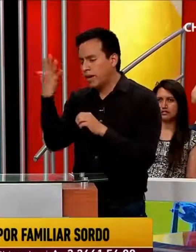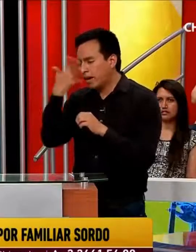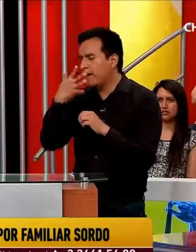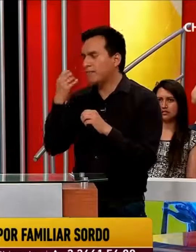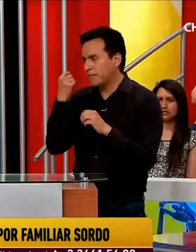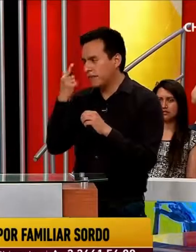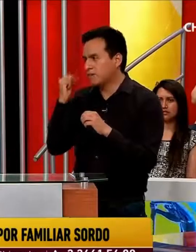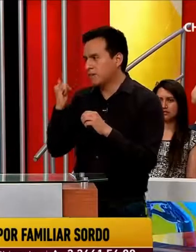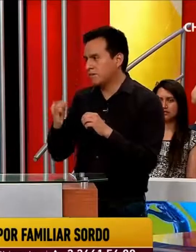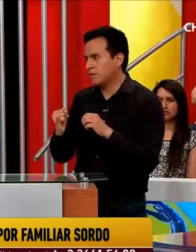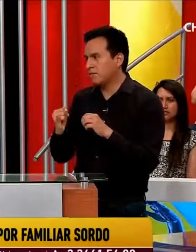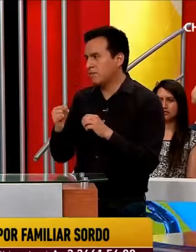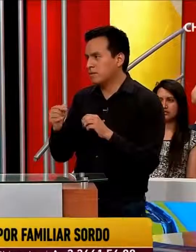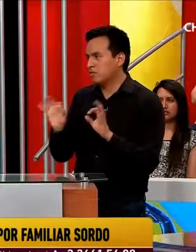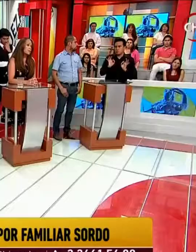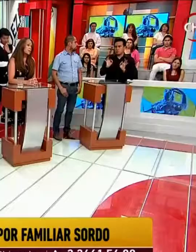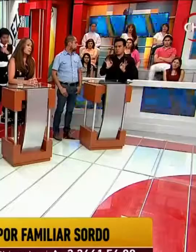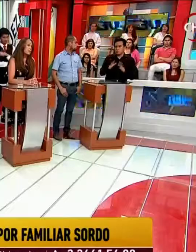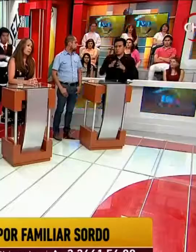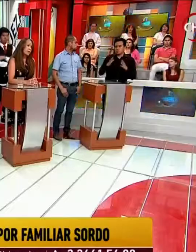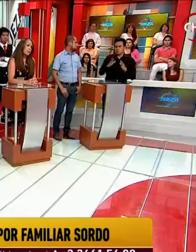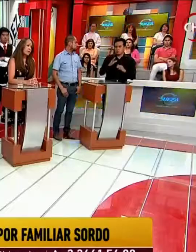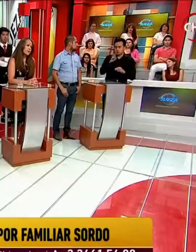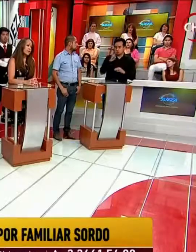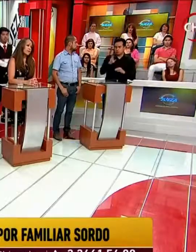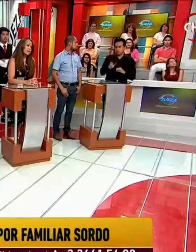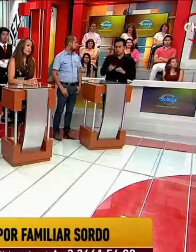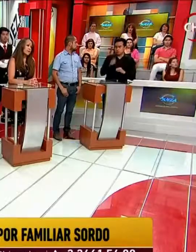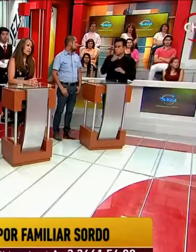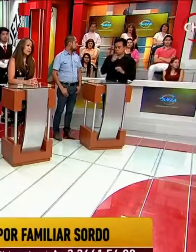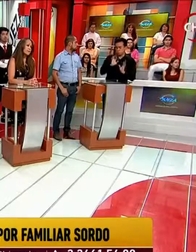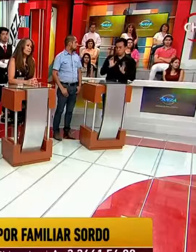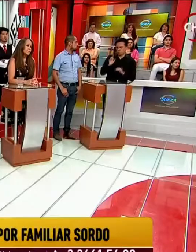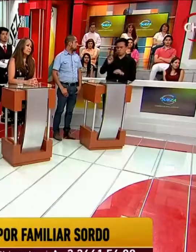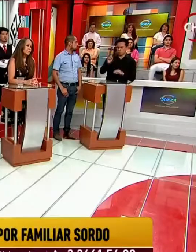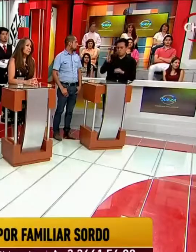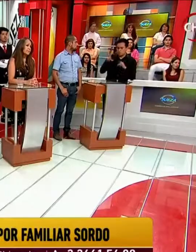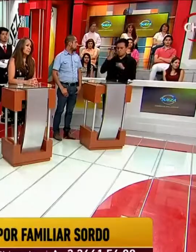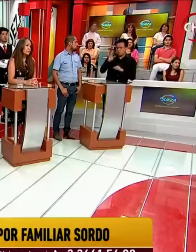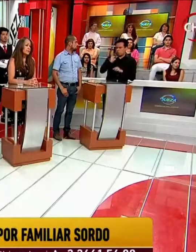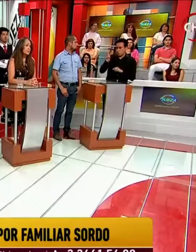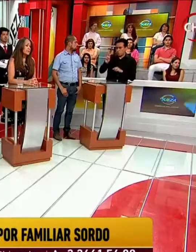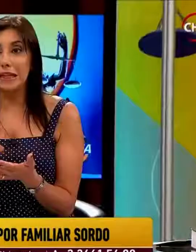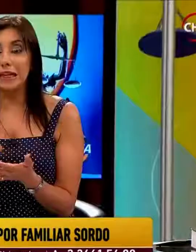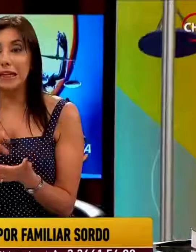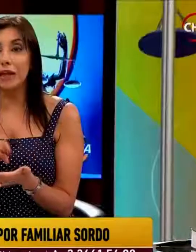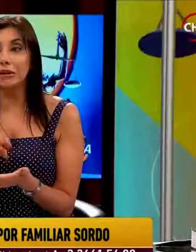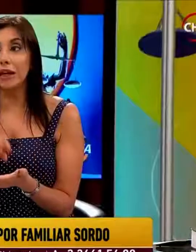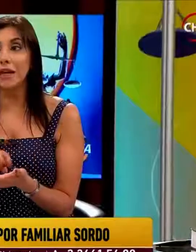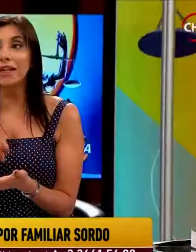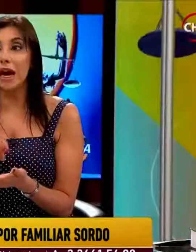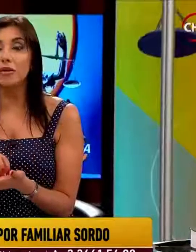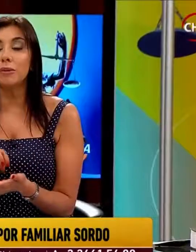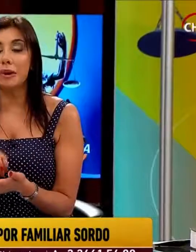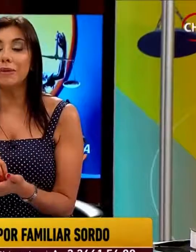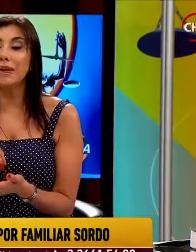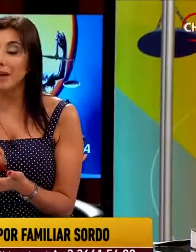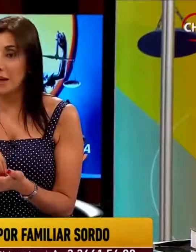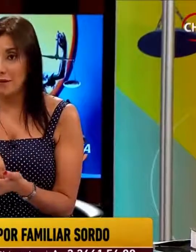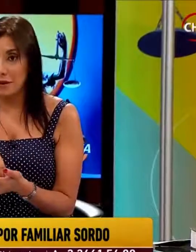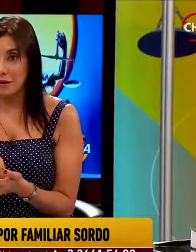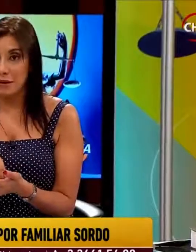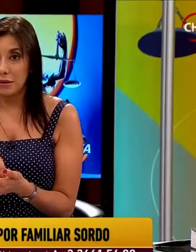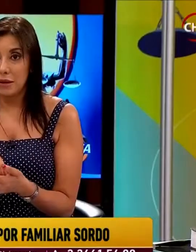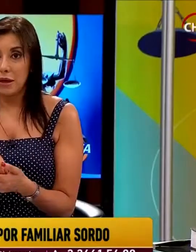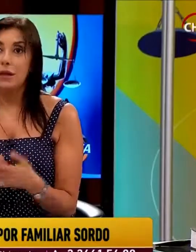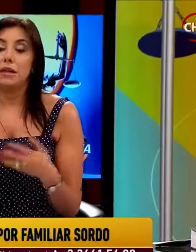sé que siempre, mire señorita, he tenido la mayor consideración con él. Yo no lo dudo, no la estoy recriminando, solo estoy detectando que ahí hay un problema que es